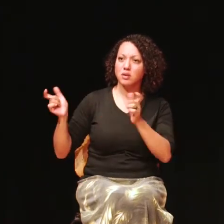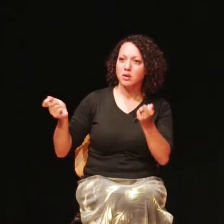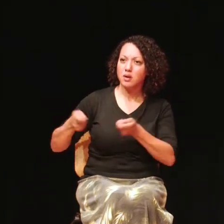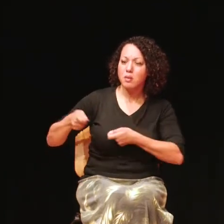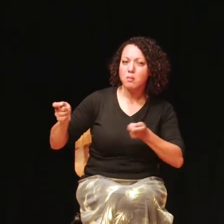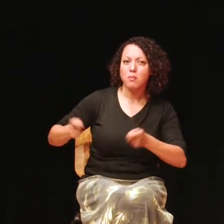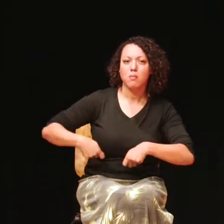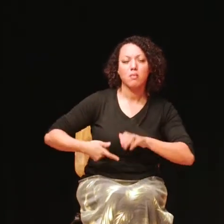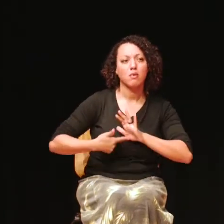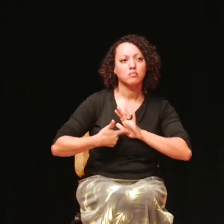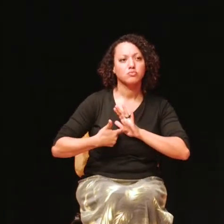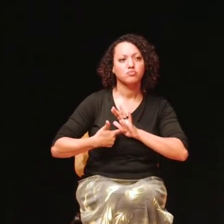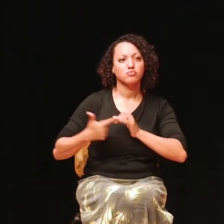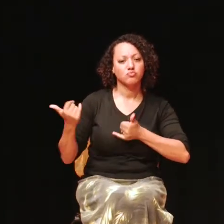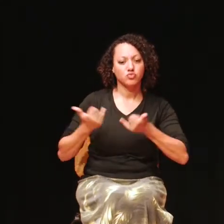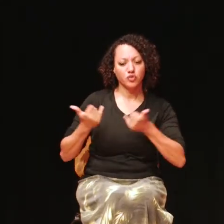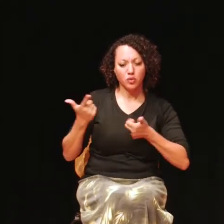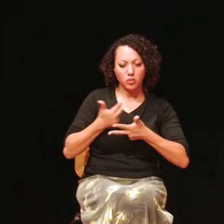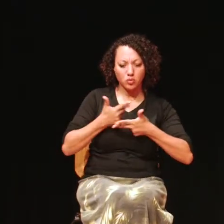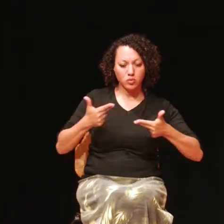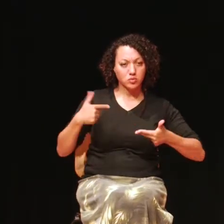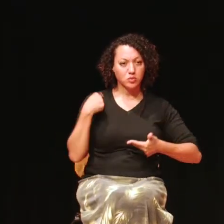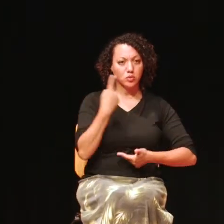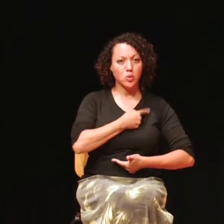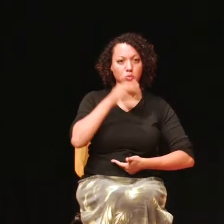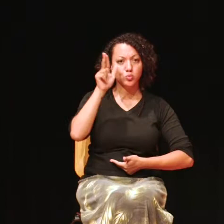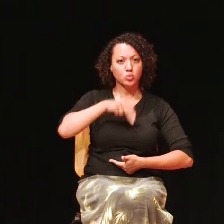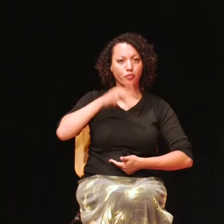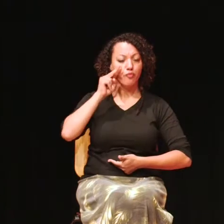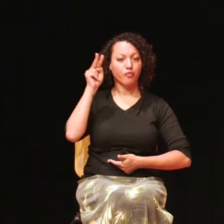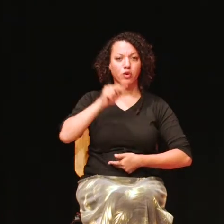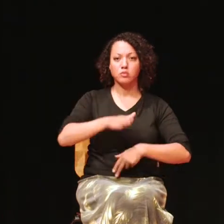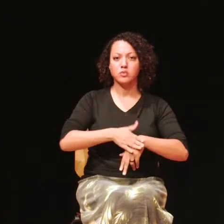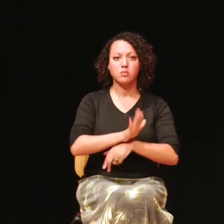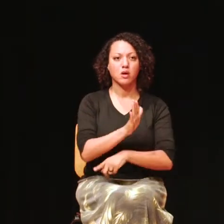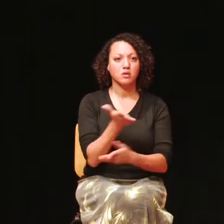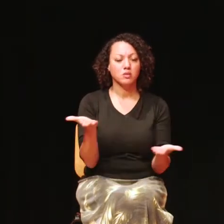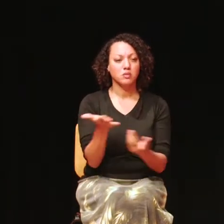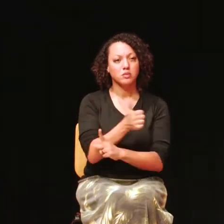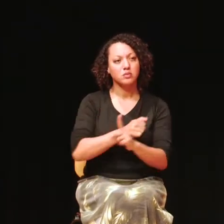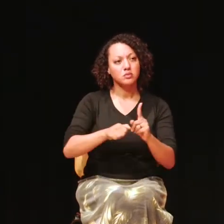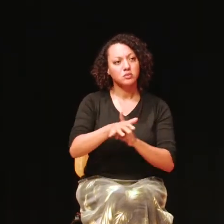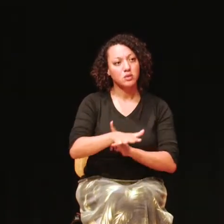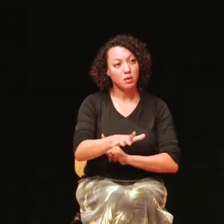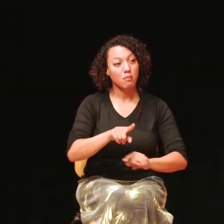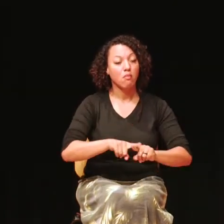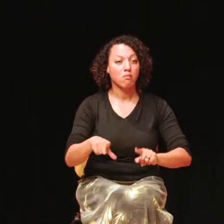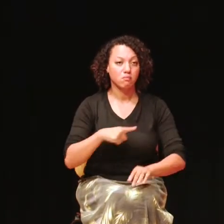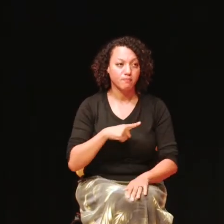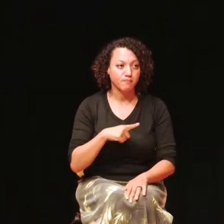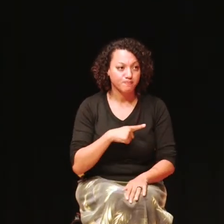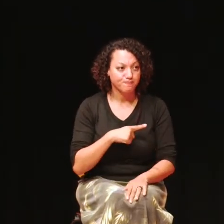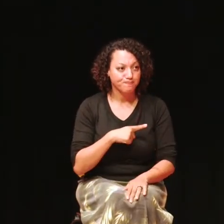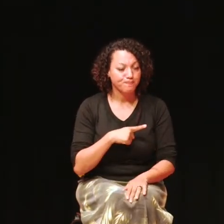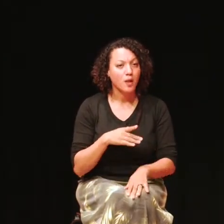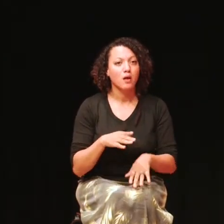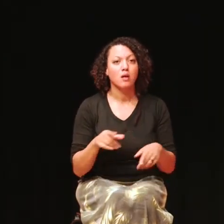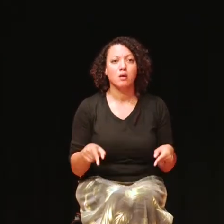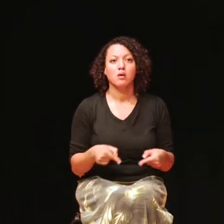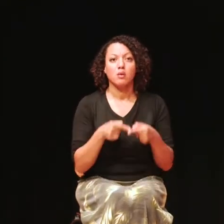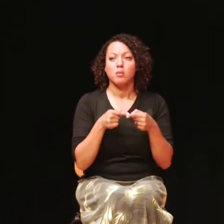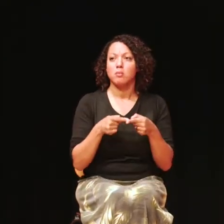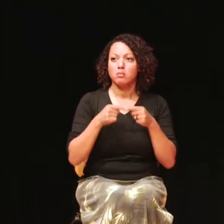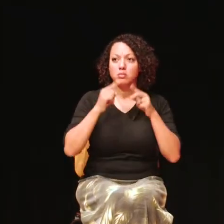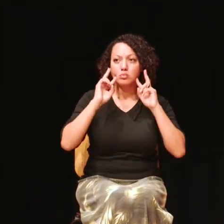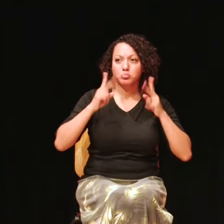de falar para nós coisas que nós não vemos mais na nossa sociedade, mas que existem, que fazem parte do